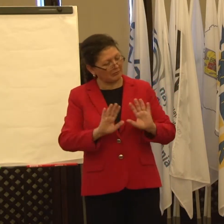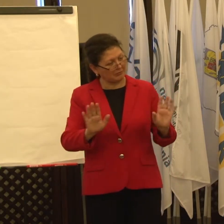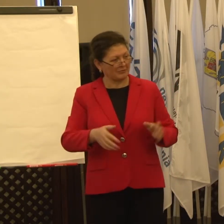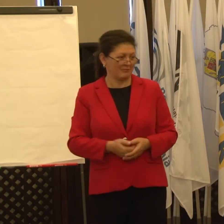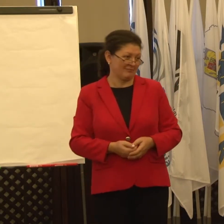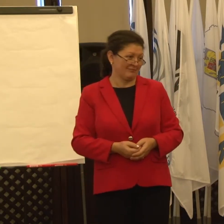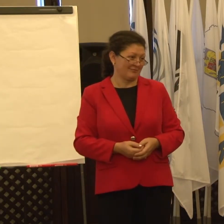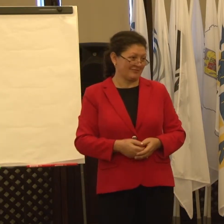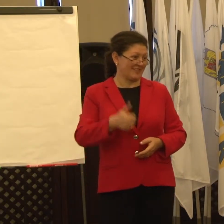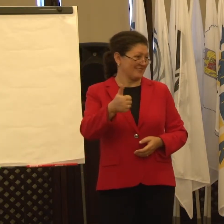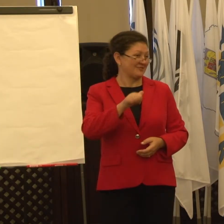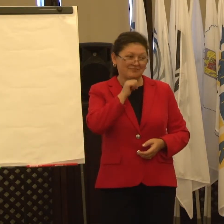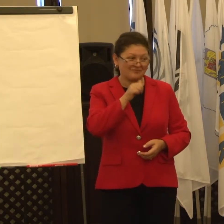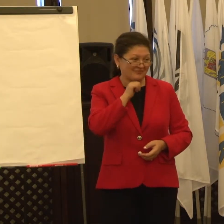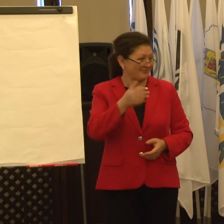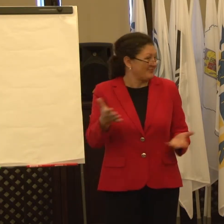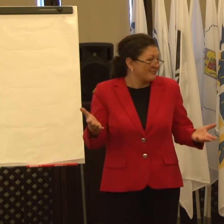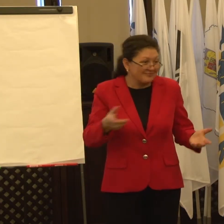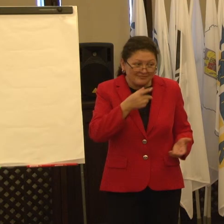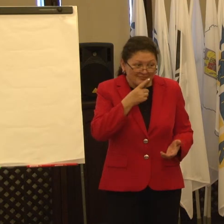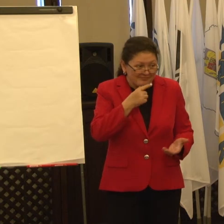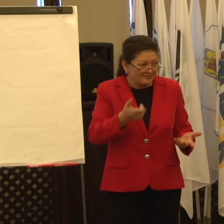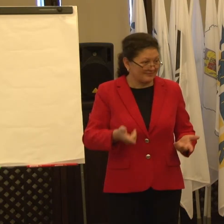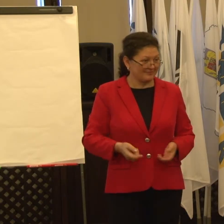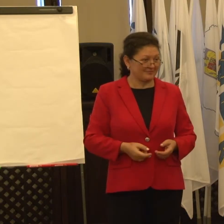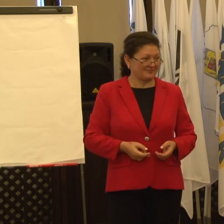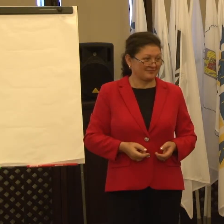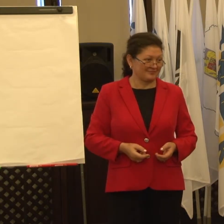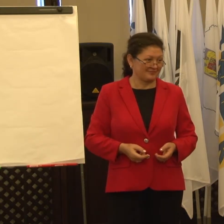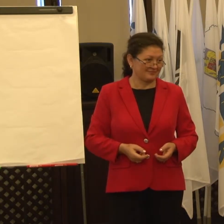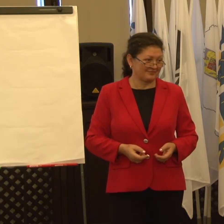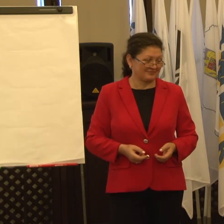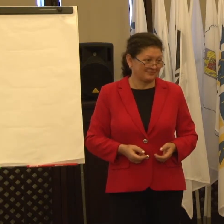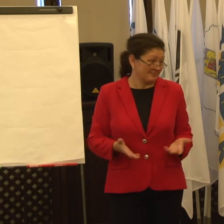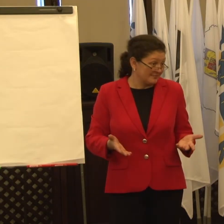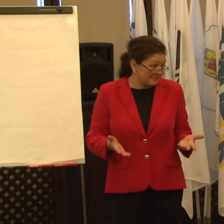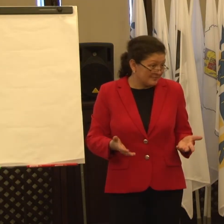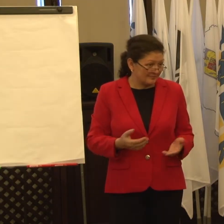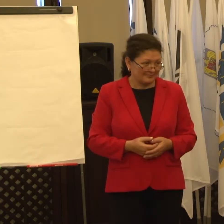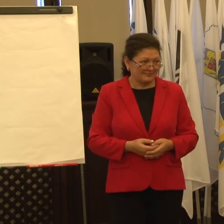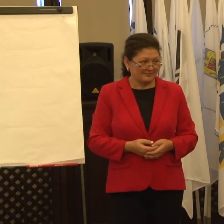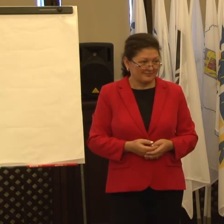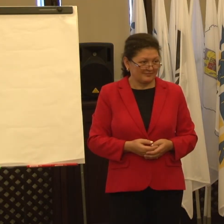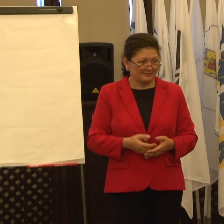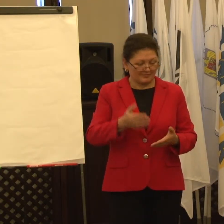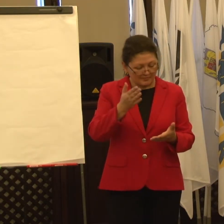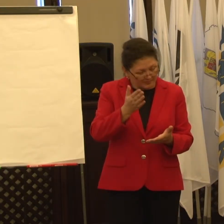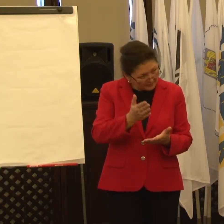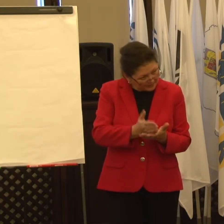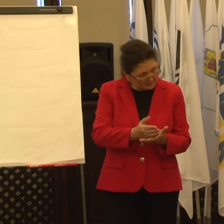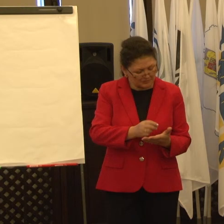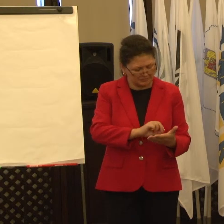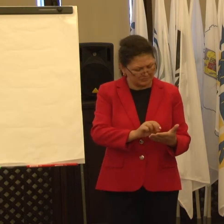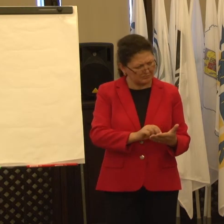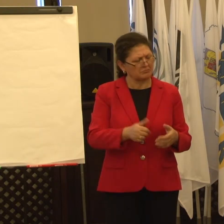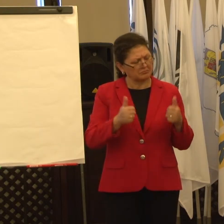să spunem, acte normative și norme care dau dreptul pe hârtie copiilor noștri să